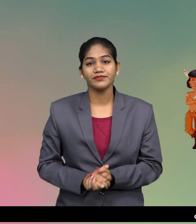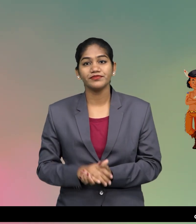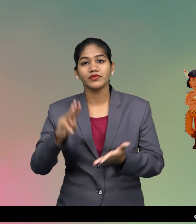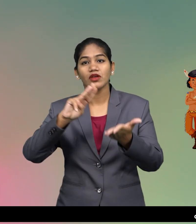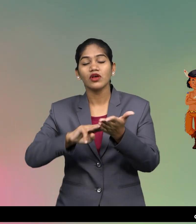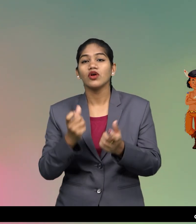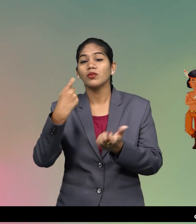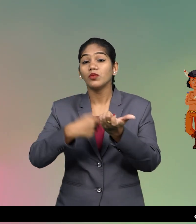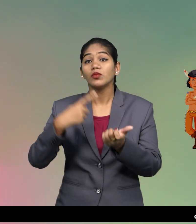మురియా,